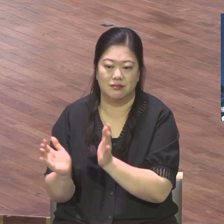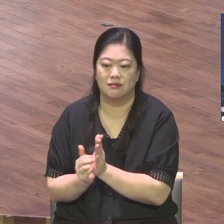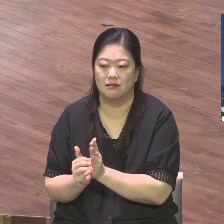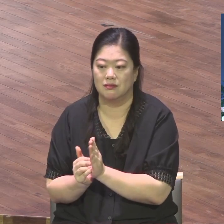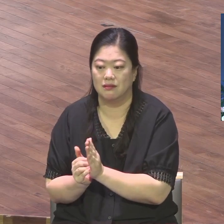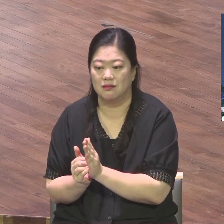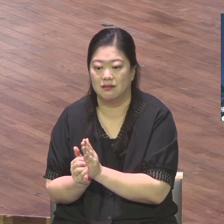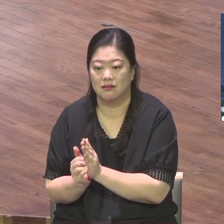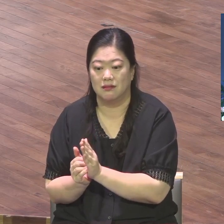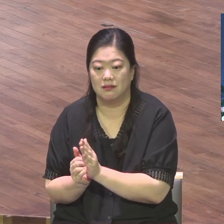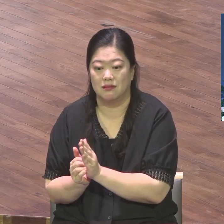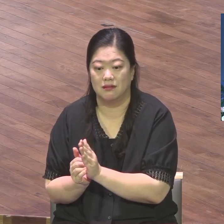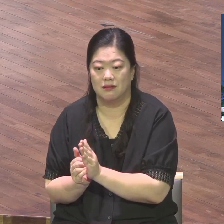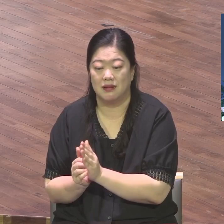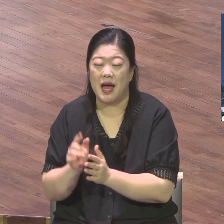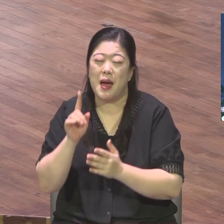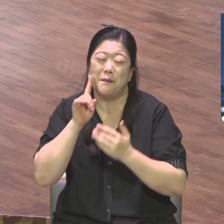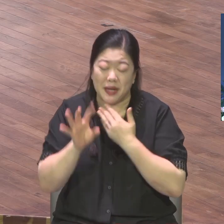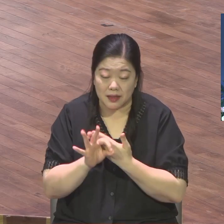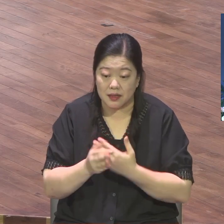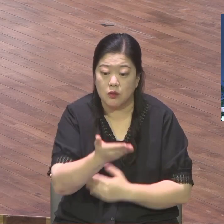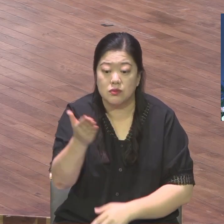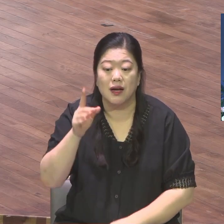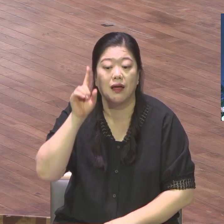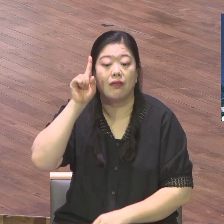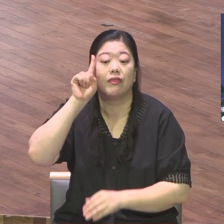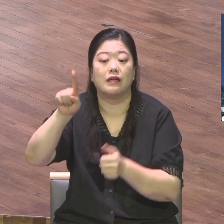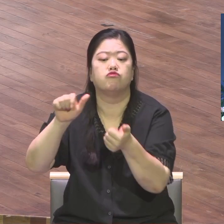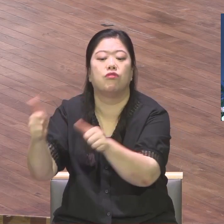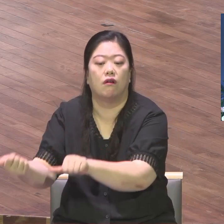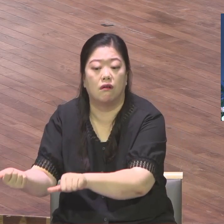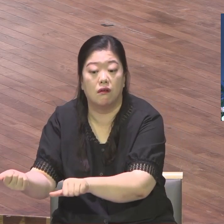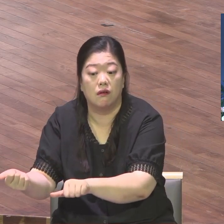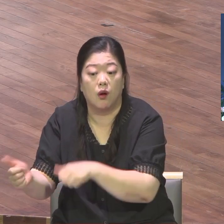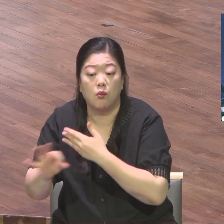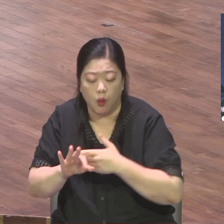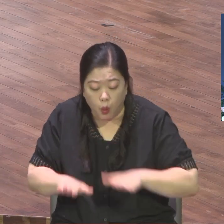우리가 내일 죽는다 합시다. 오늘 뭘 할 거예요?